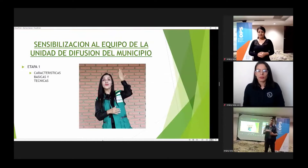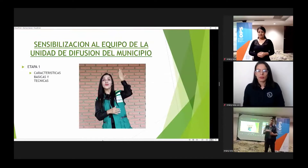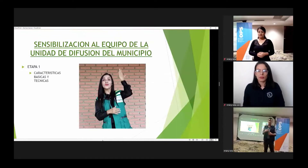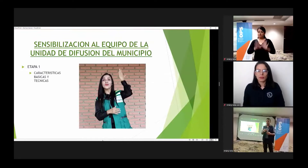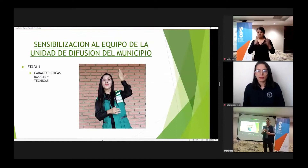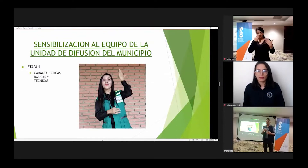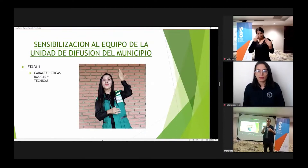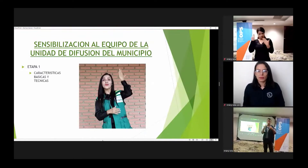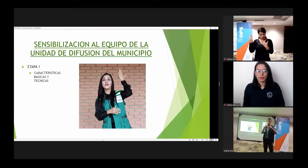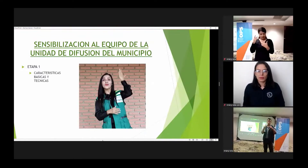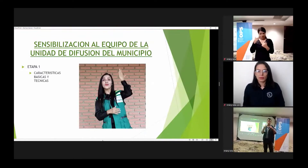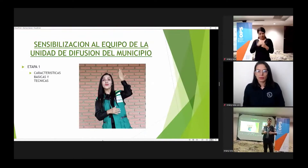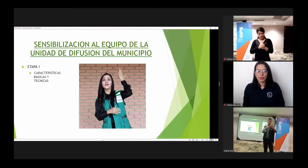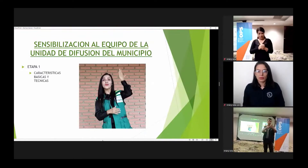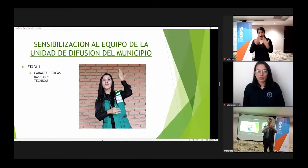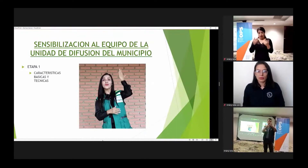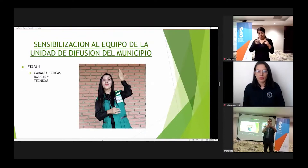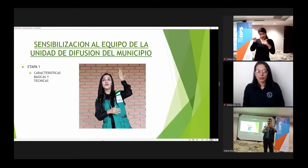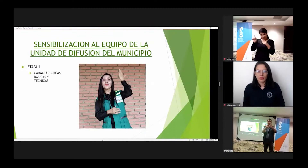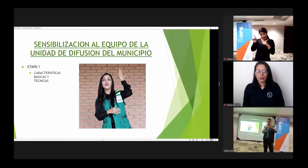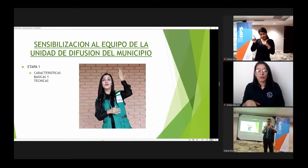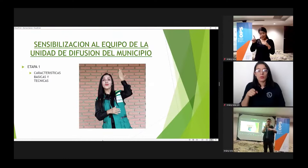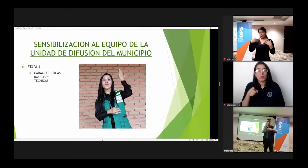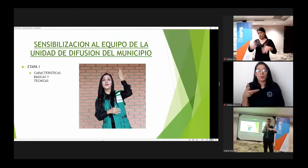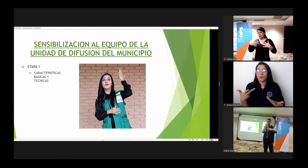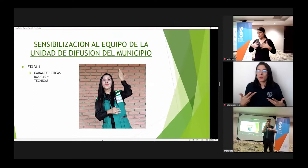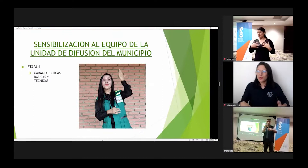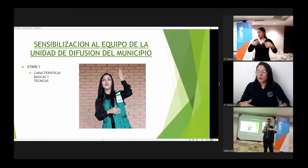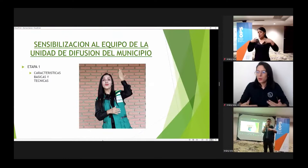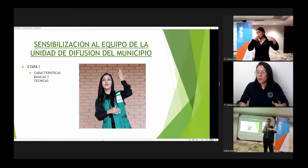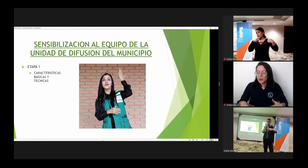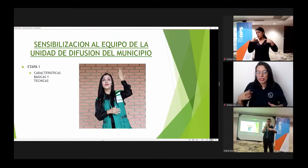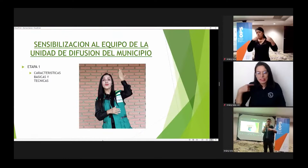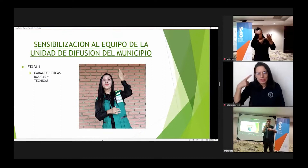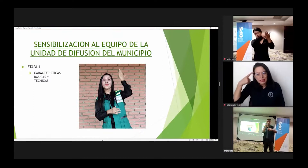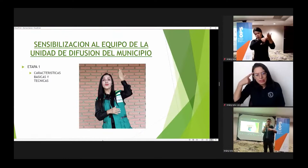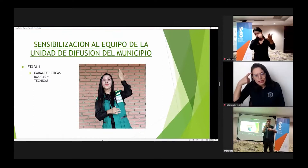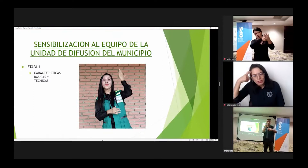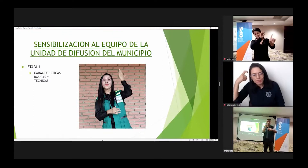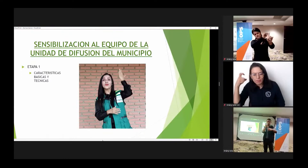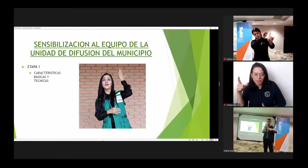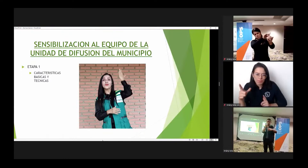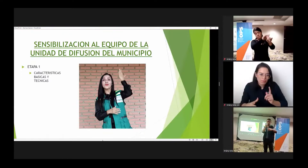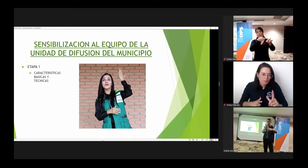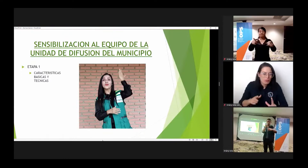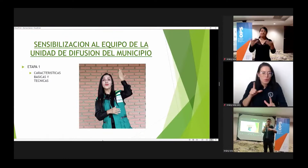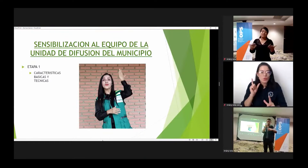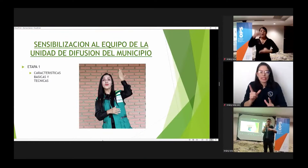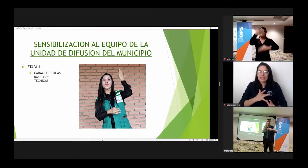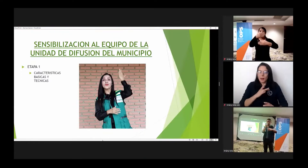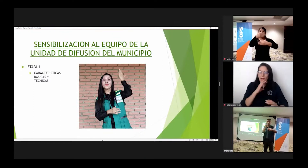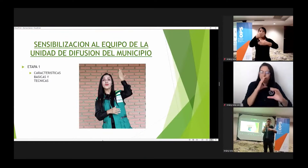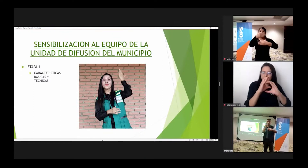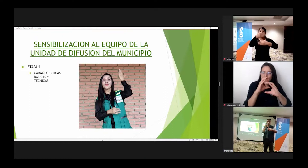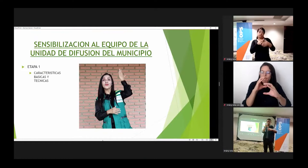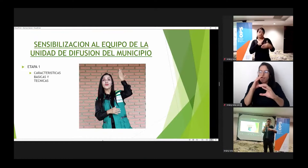Y aquí es que fue una lucha y un desafío. Volviendo a estas barreras comunicacionales,